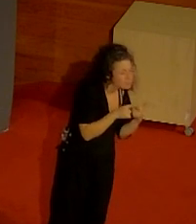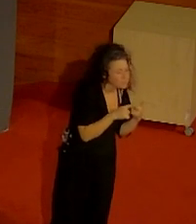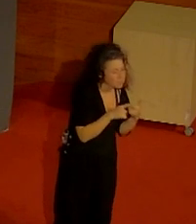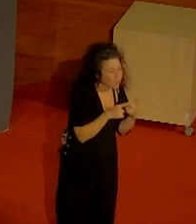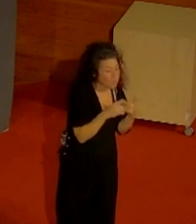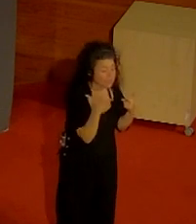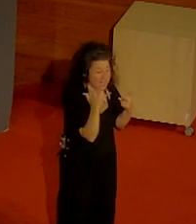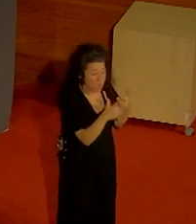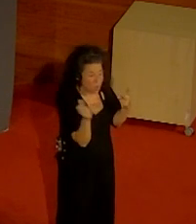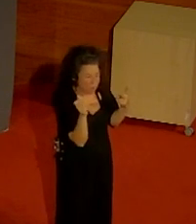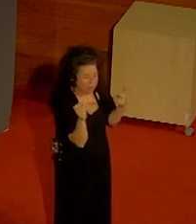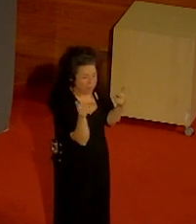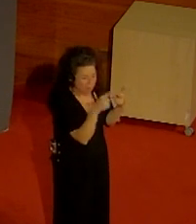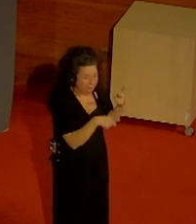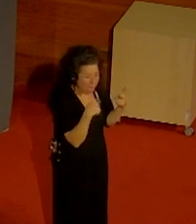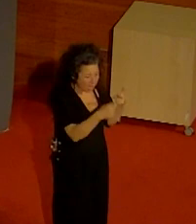Están robando la rueda, bien.